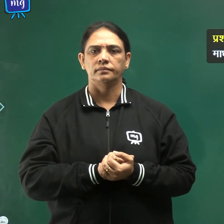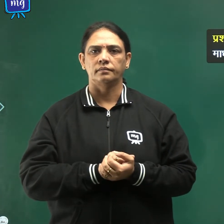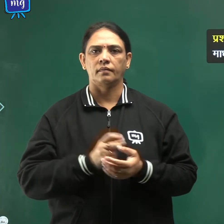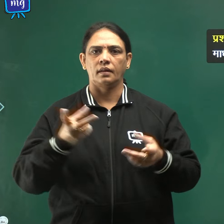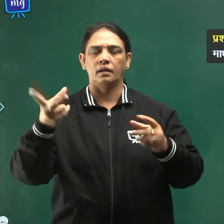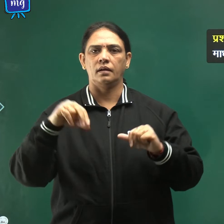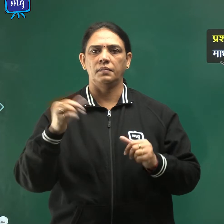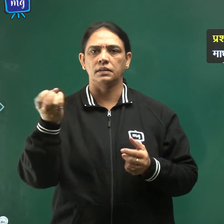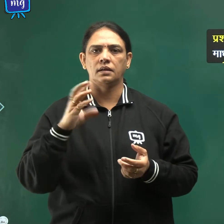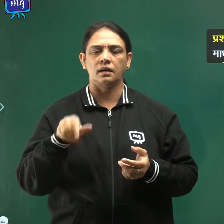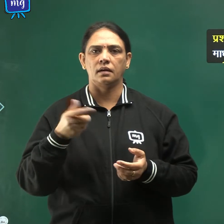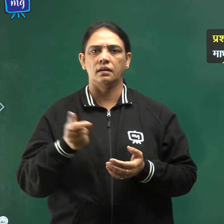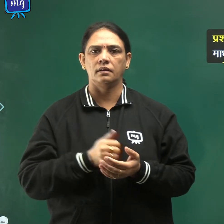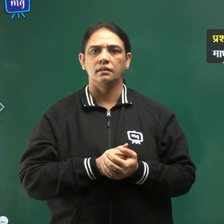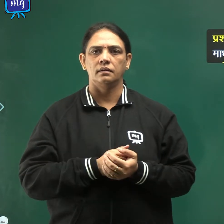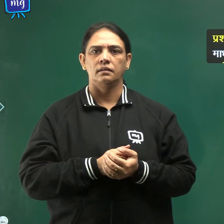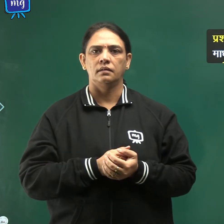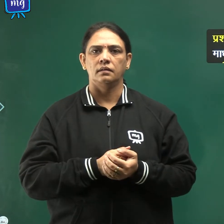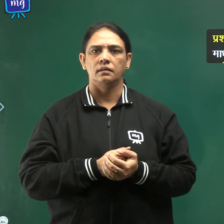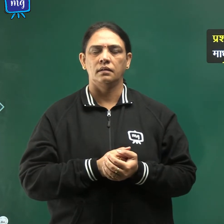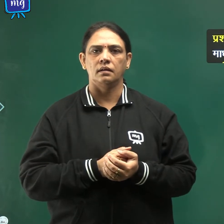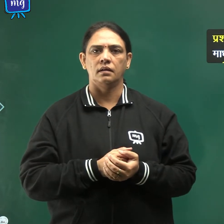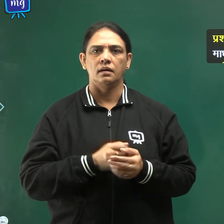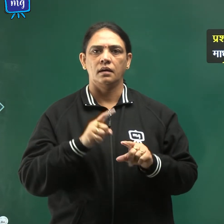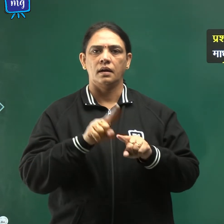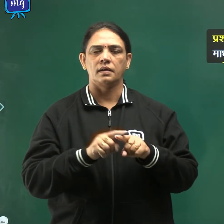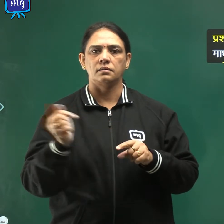निम्न बंटन का समांतर माध्य